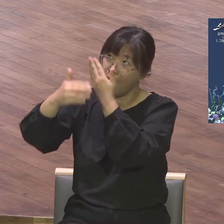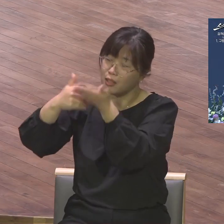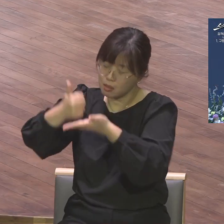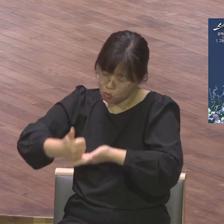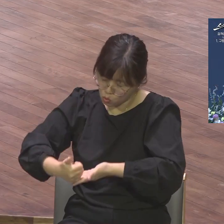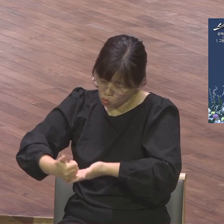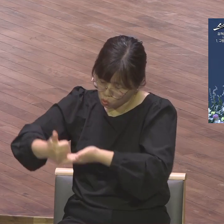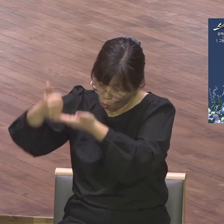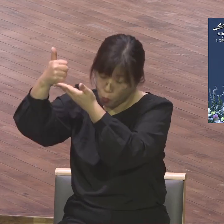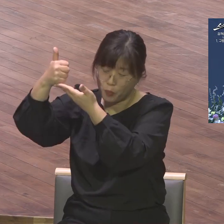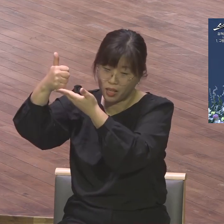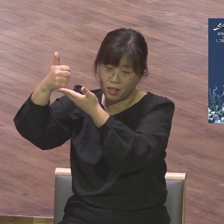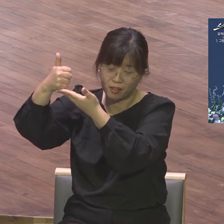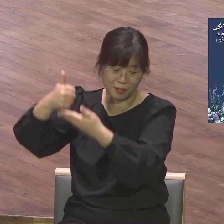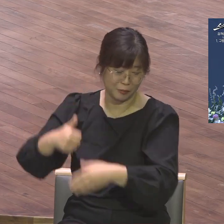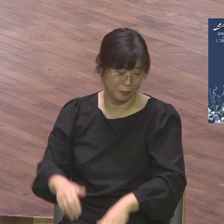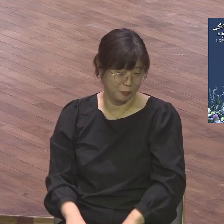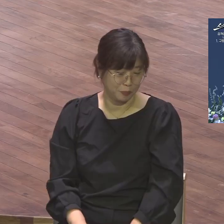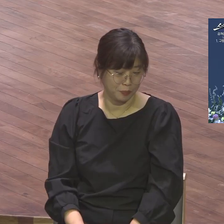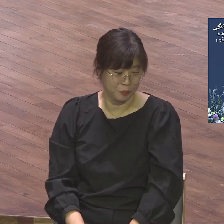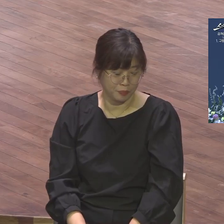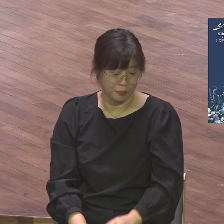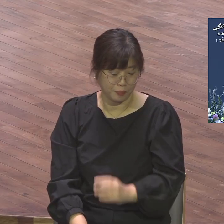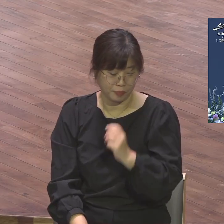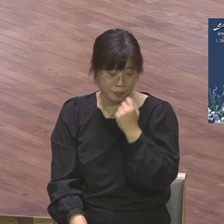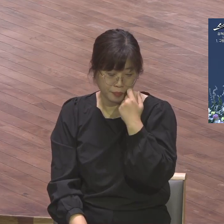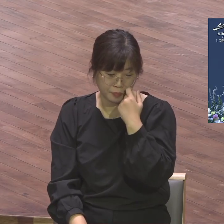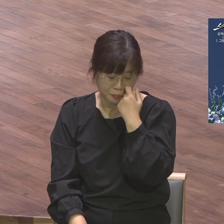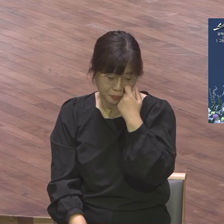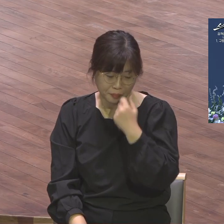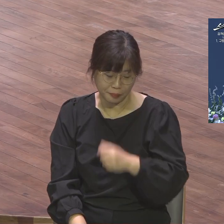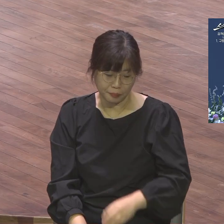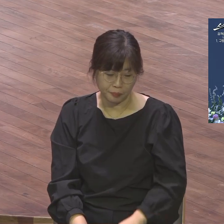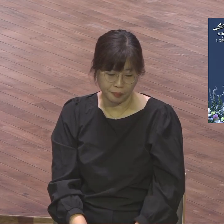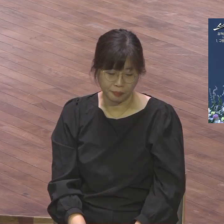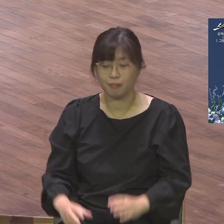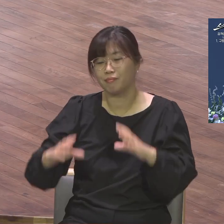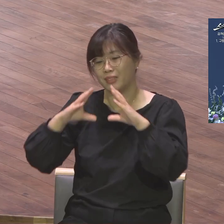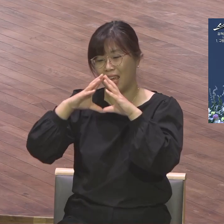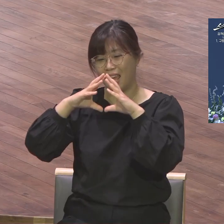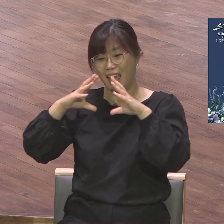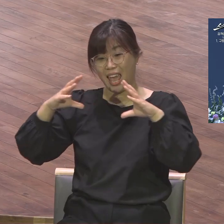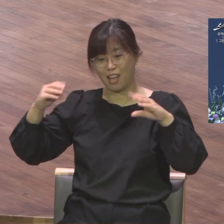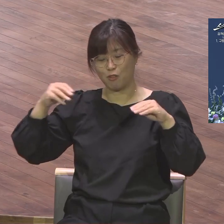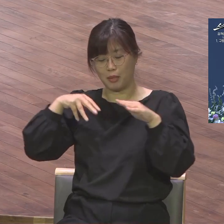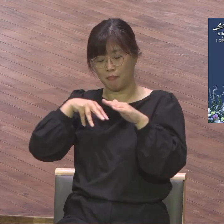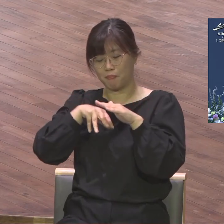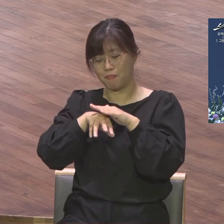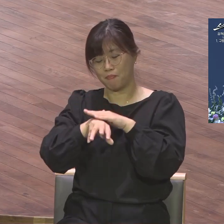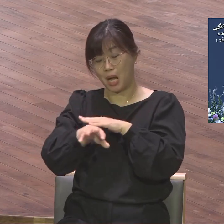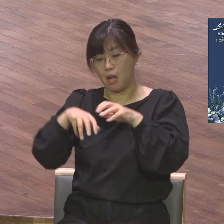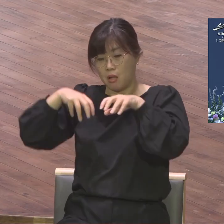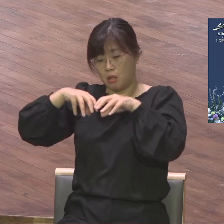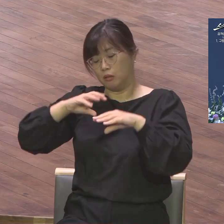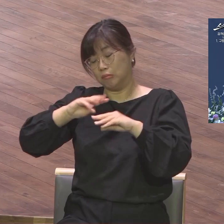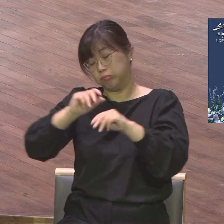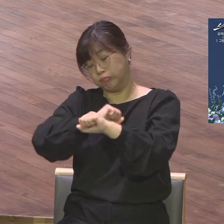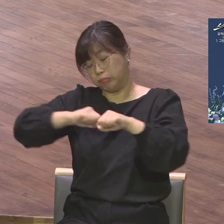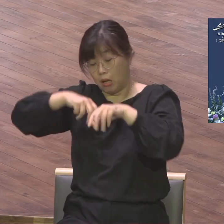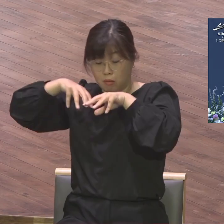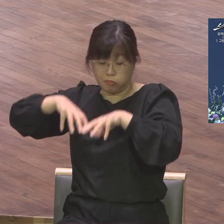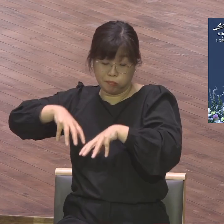백성들 앞에 있는 홍해가 가로막고 있는 뒤에는 지금 애굽 전차 부대가 쫓아오고 있고 앞에는